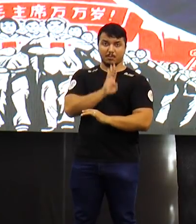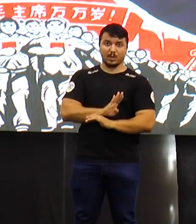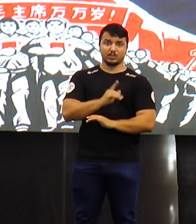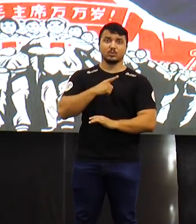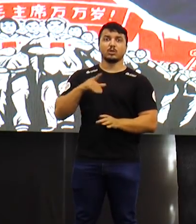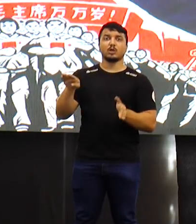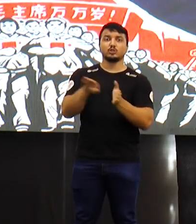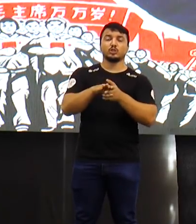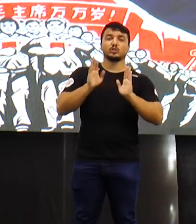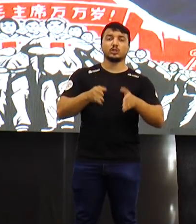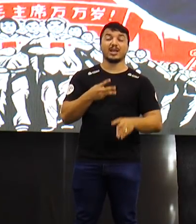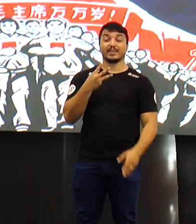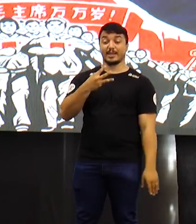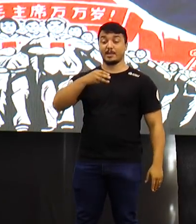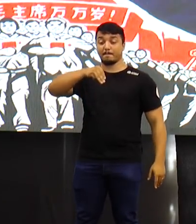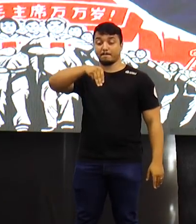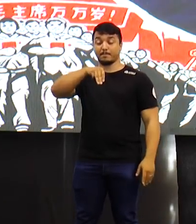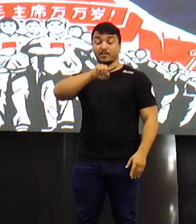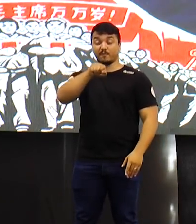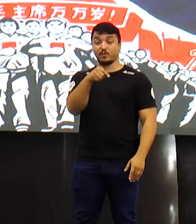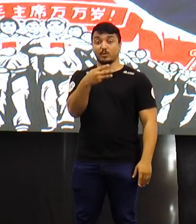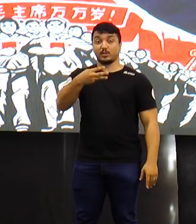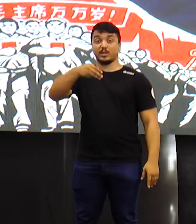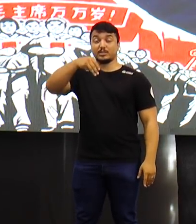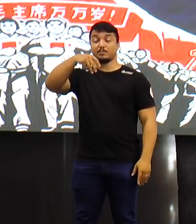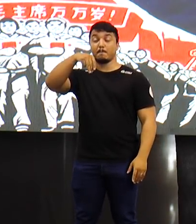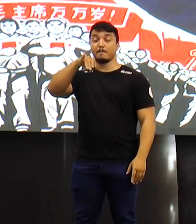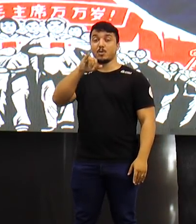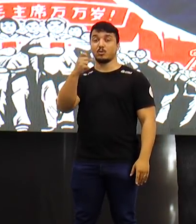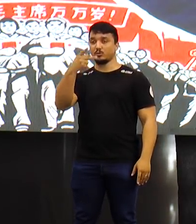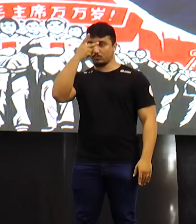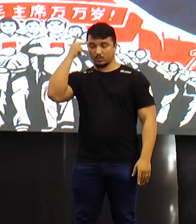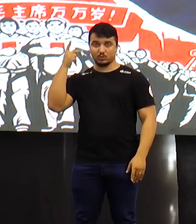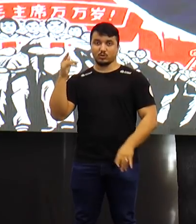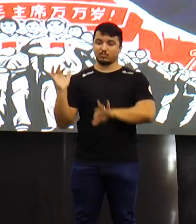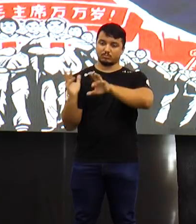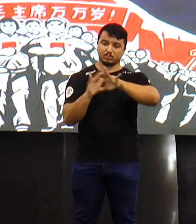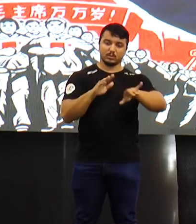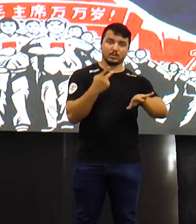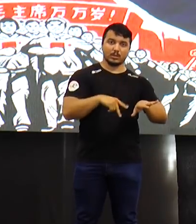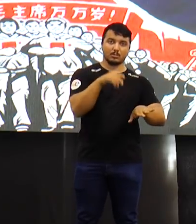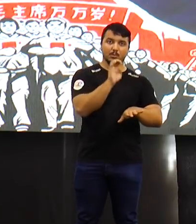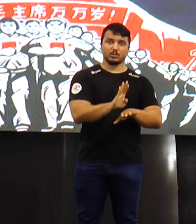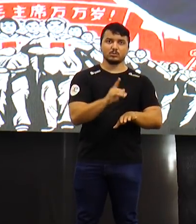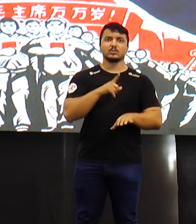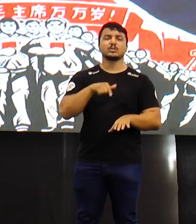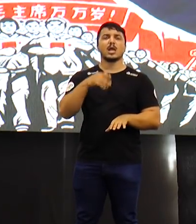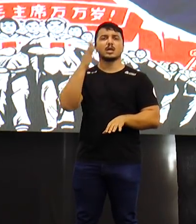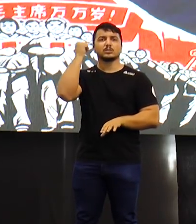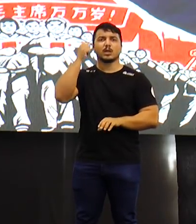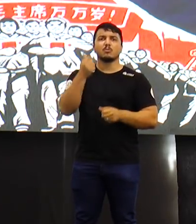que já chega a 3,3 milhões de venezuelanos. Tu sabe o